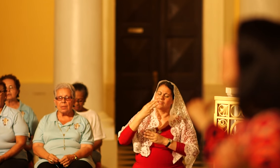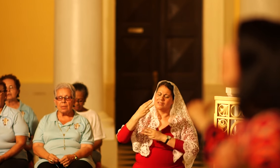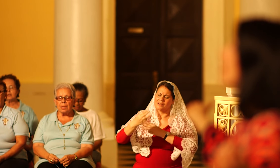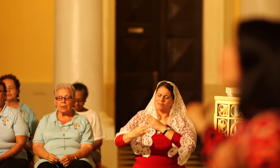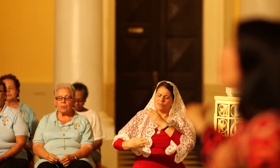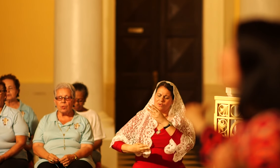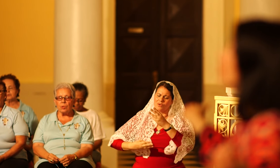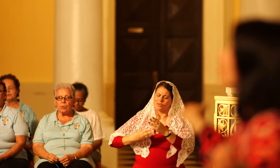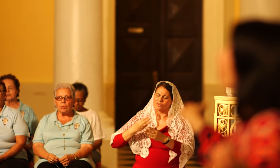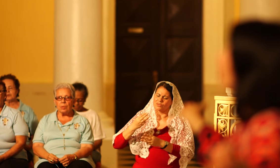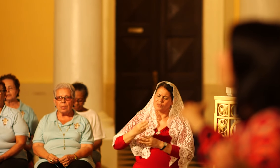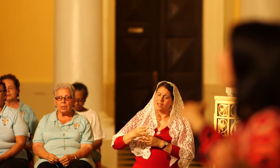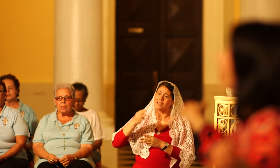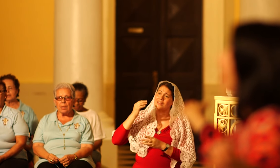y del mundo entero.